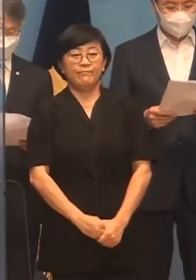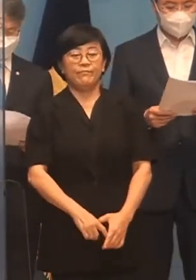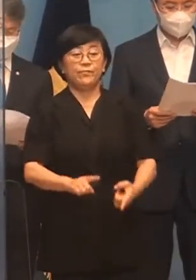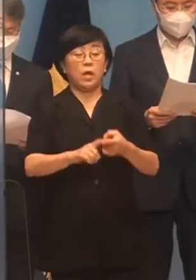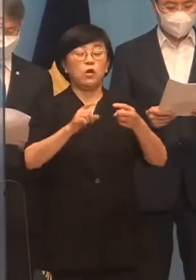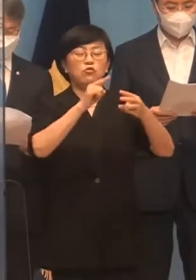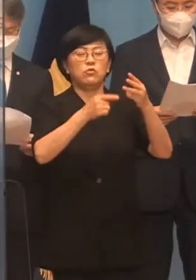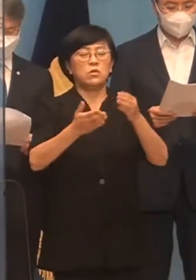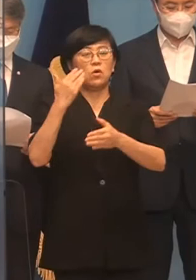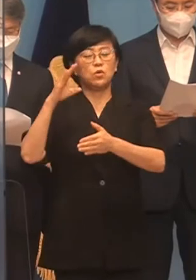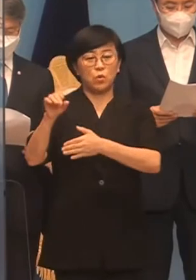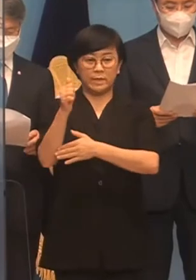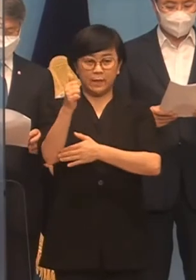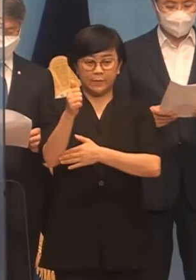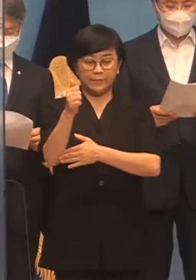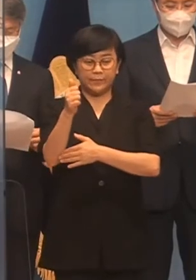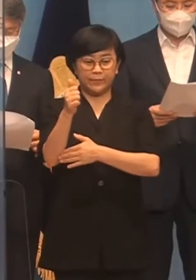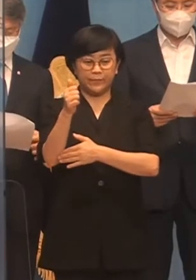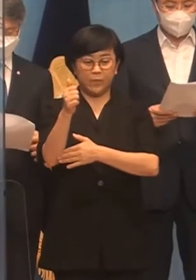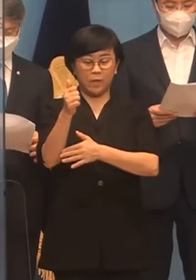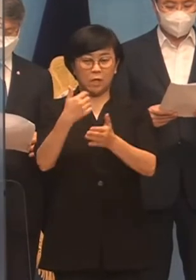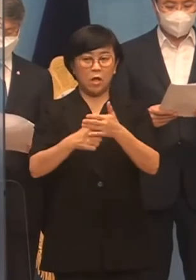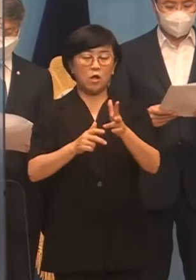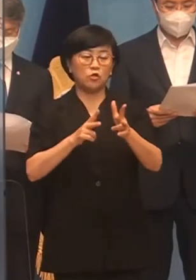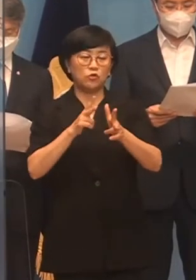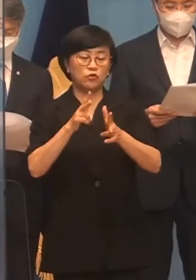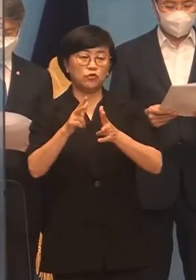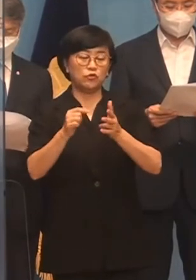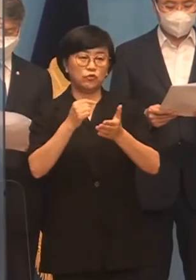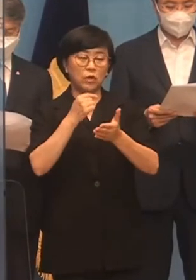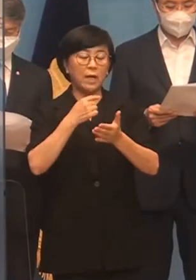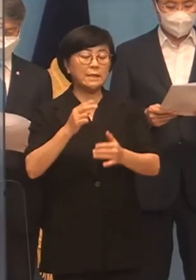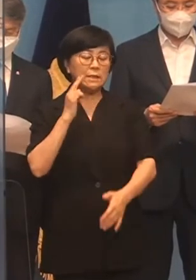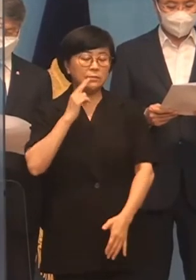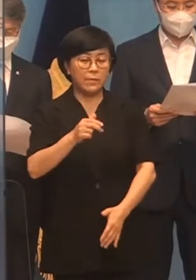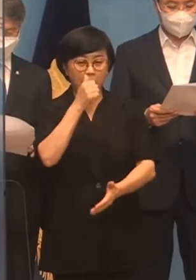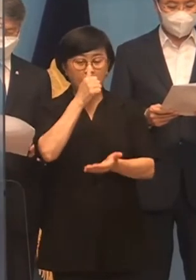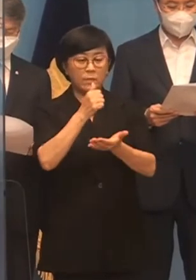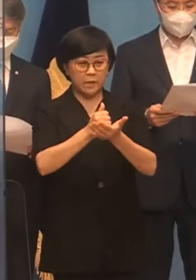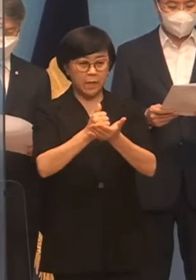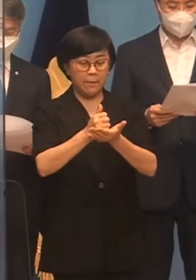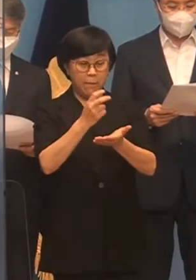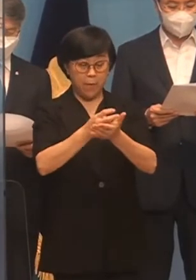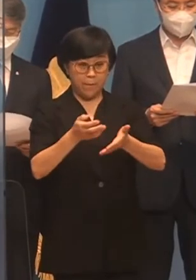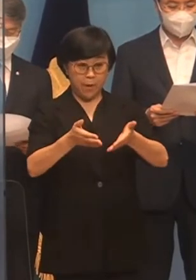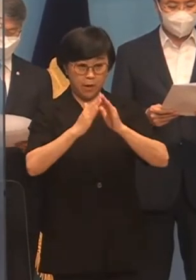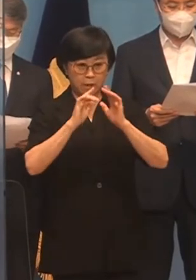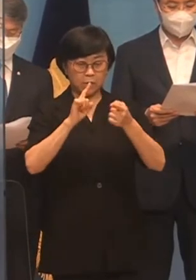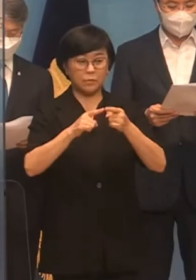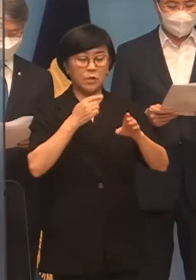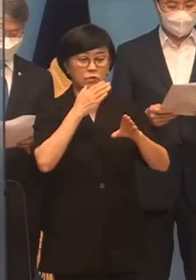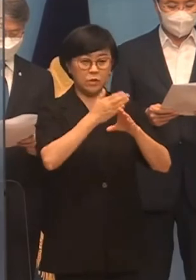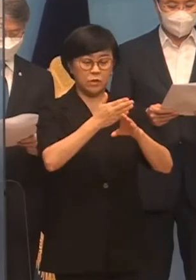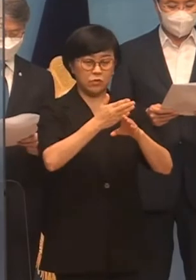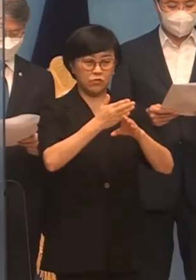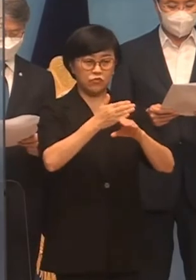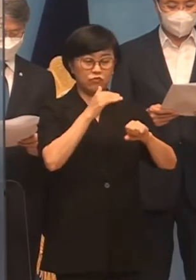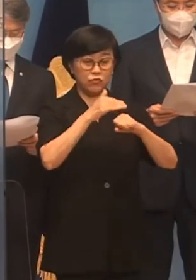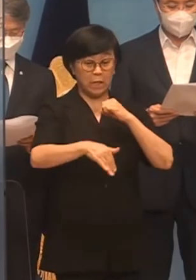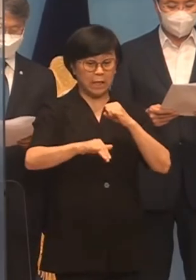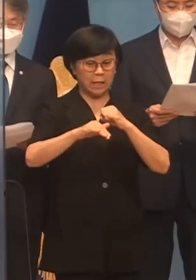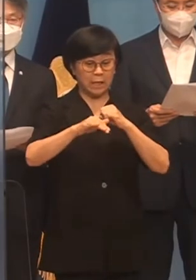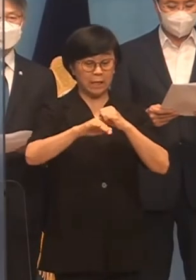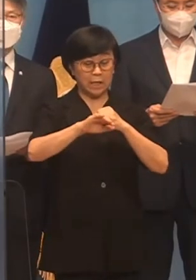윤석열 전 검찰총장은 중대범죄수사청 설치 법안에 대해 민주주의의 태고이자 헌법 정신의